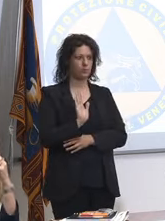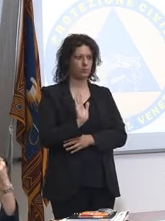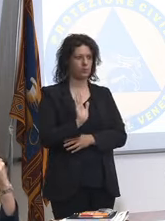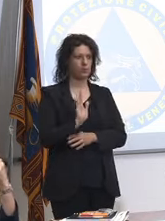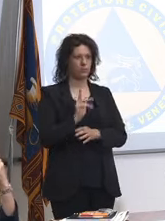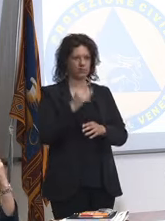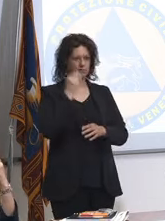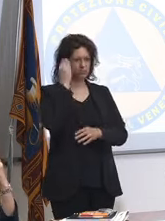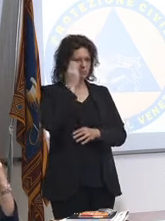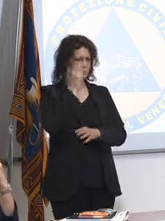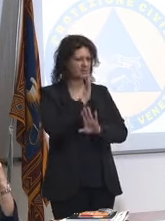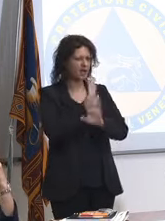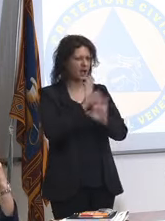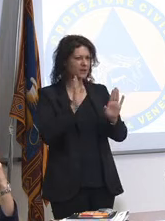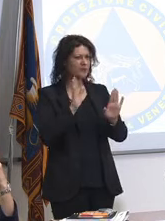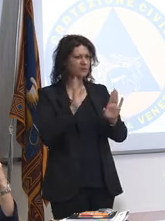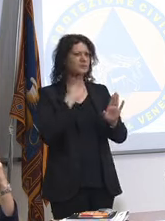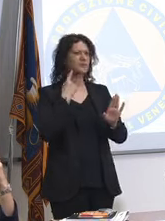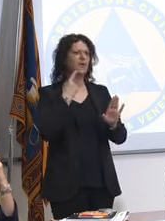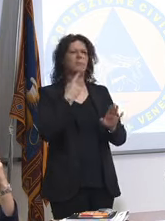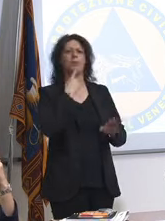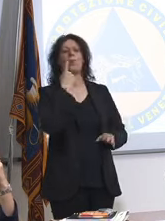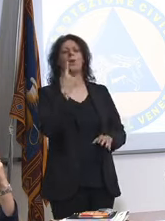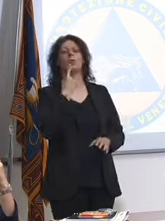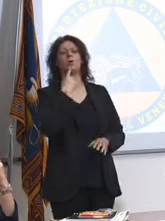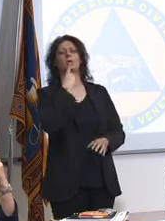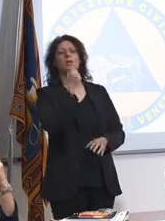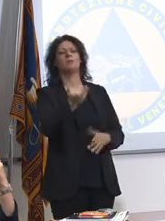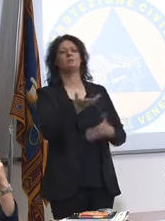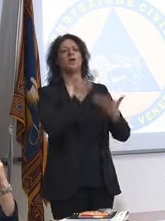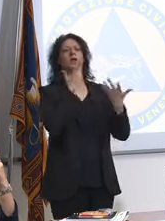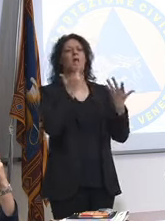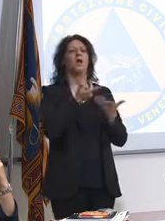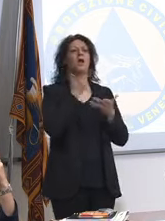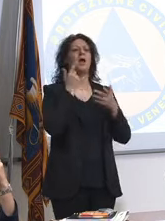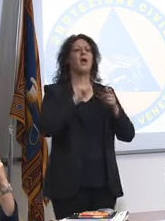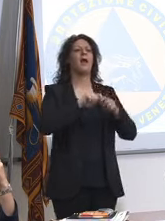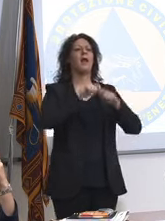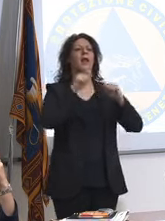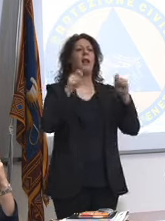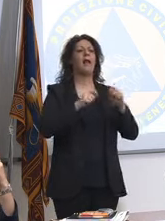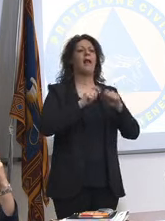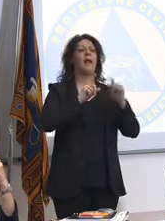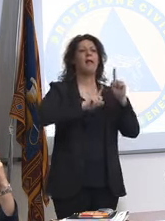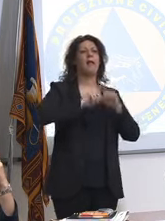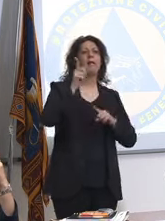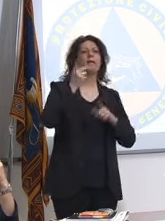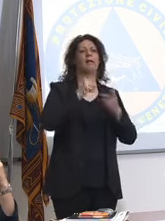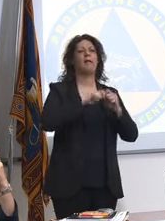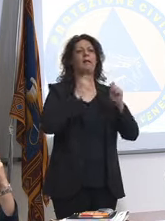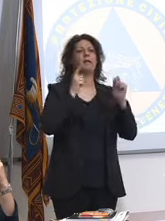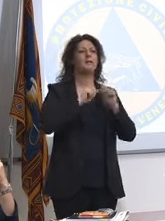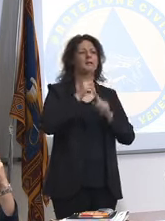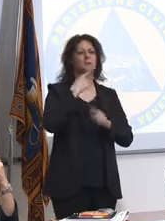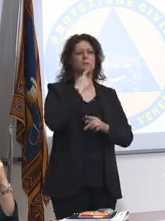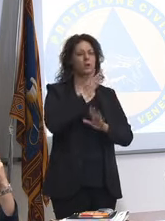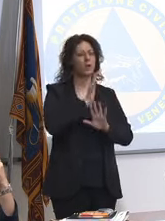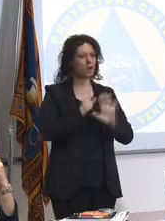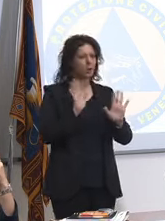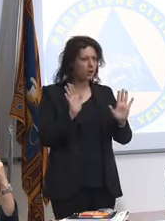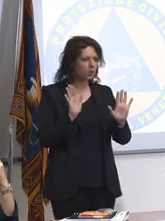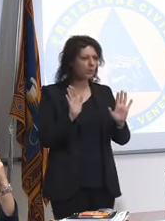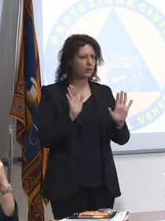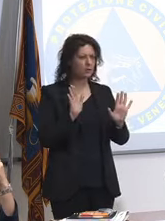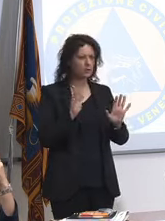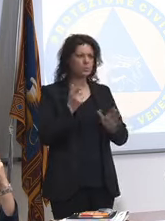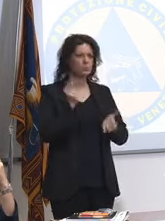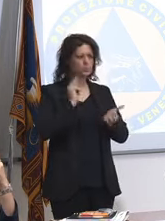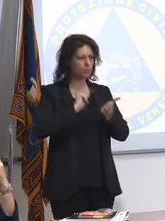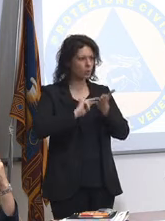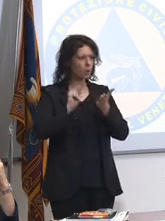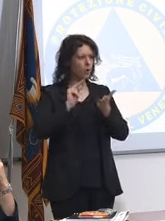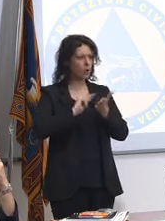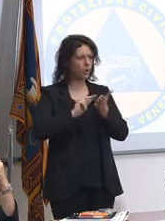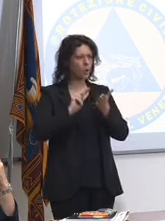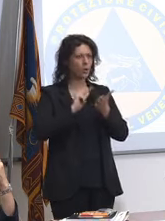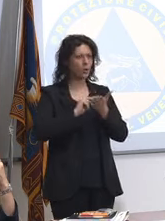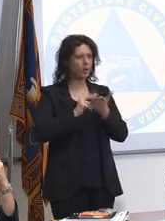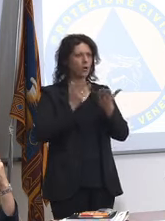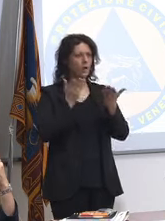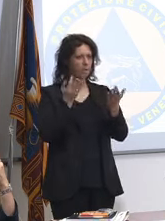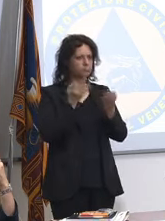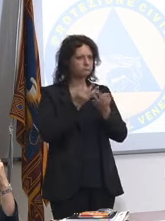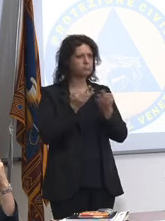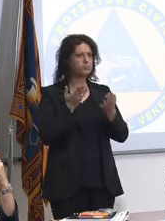leghista che parla dell'ambiente sacro della scuola. Però mi rendo conto che in altri paesi, penso